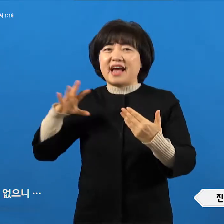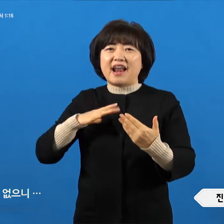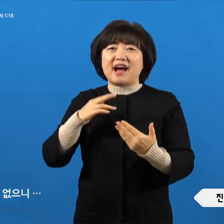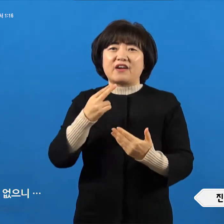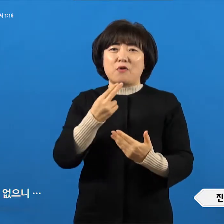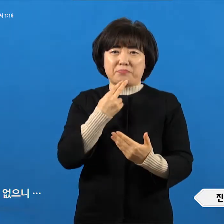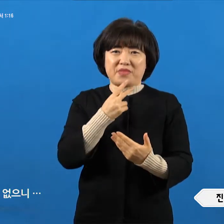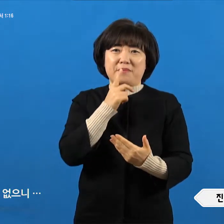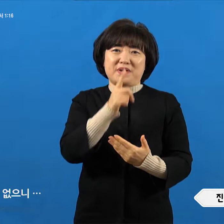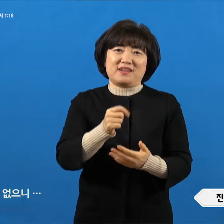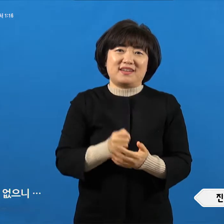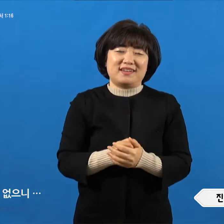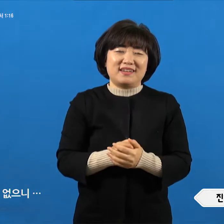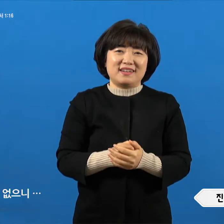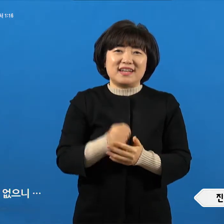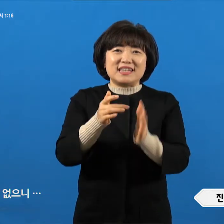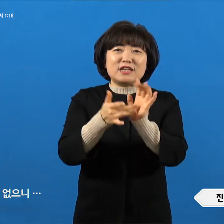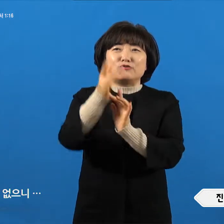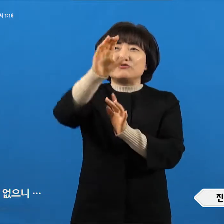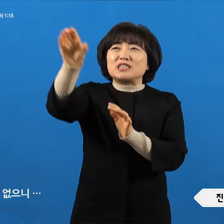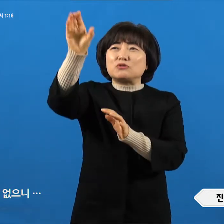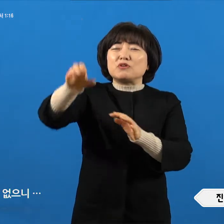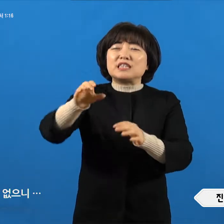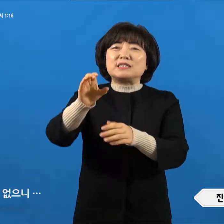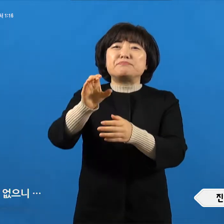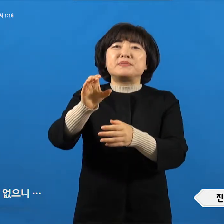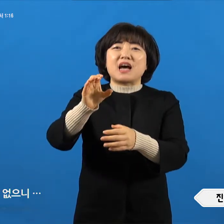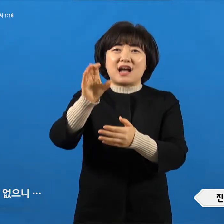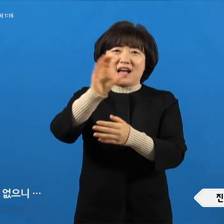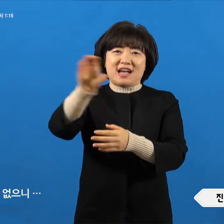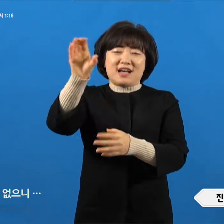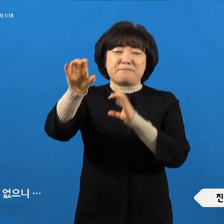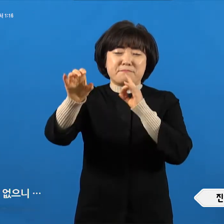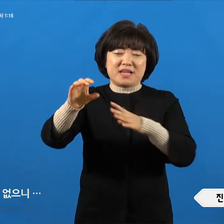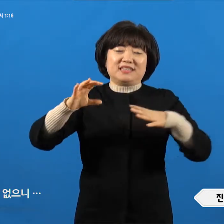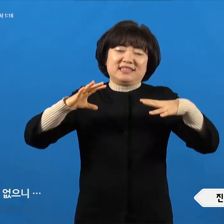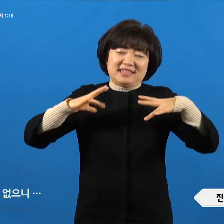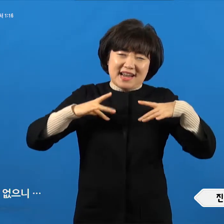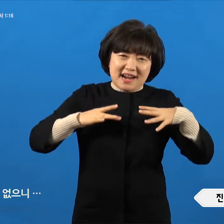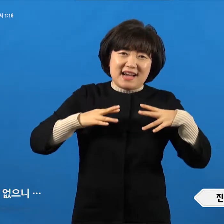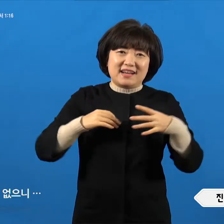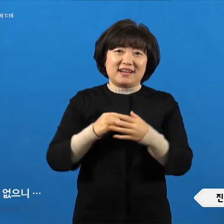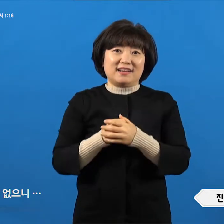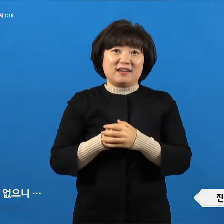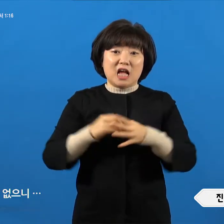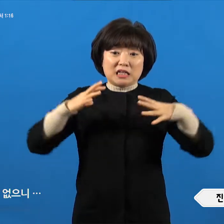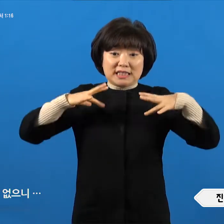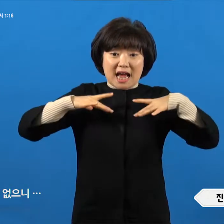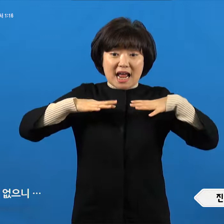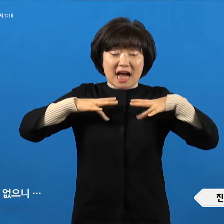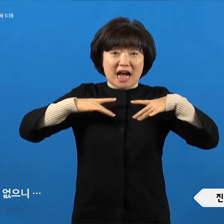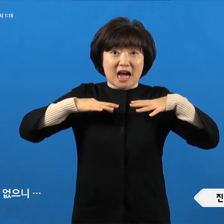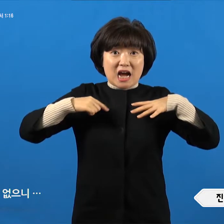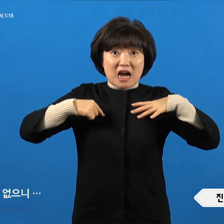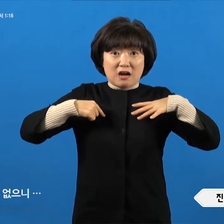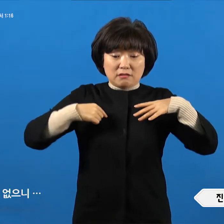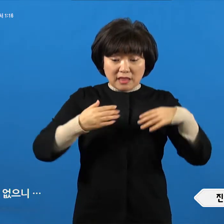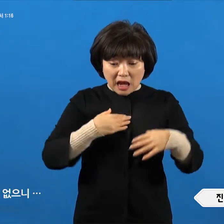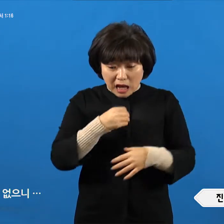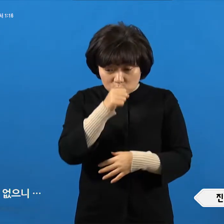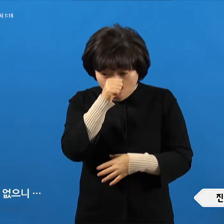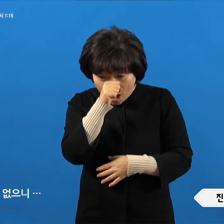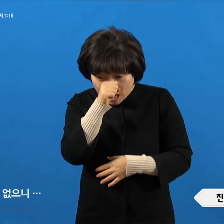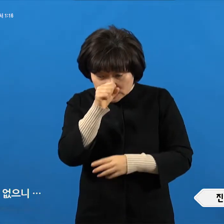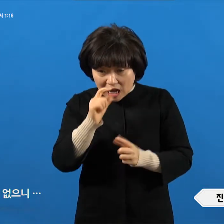이야기합니다. 자랑하는 데는 관계가 있습니다. 자랑하는 데는 감정이 있습니다. 좋지 않으면 자랑할 수